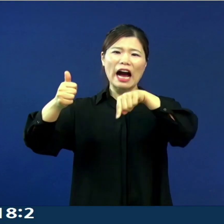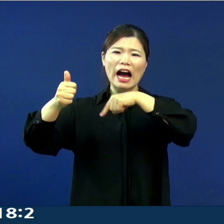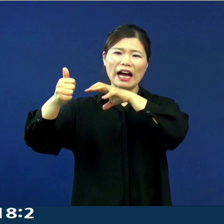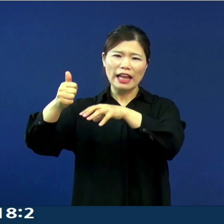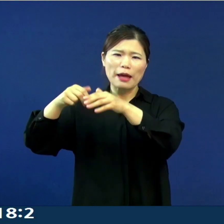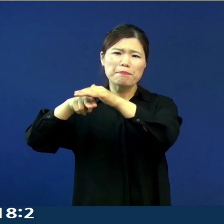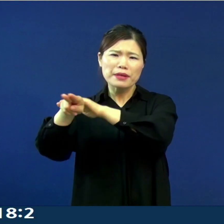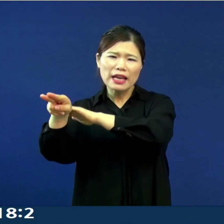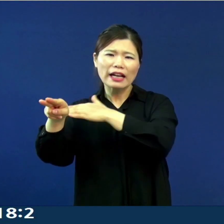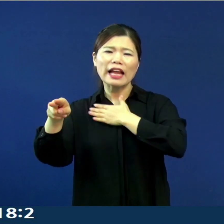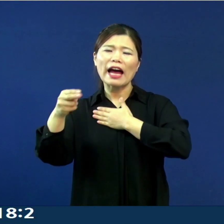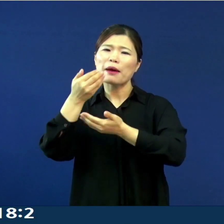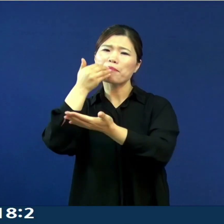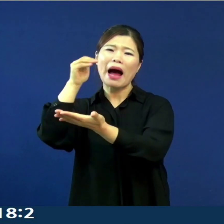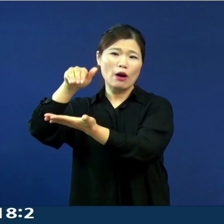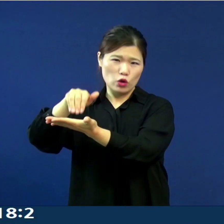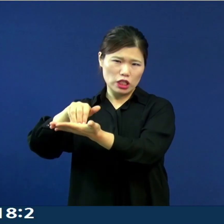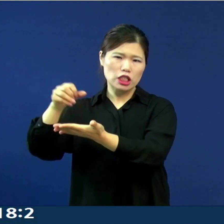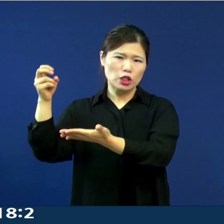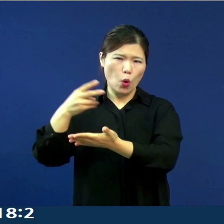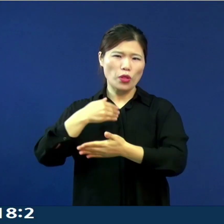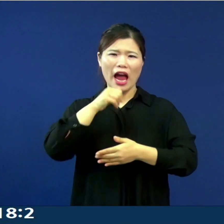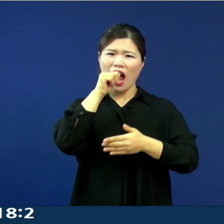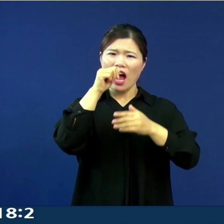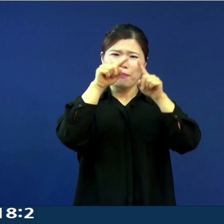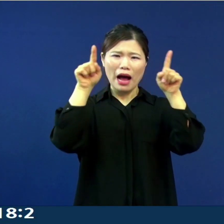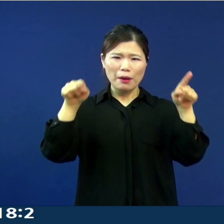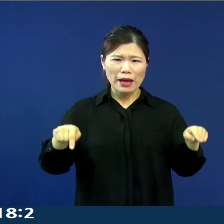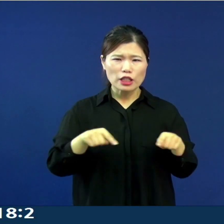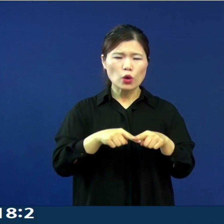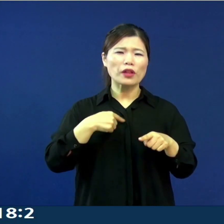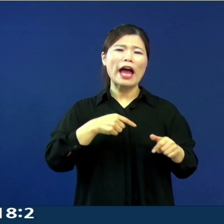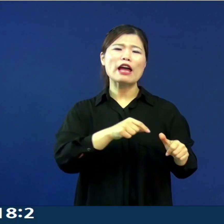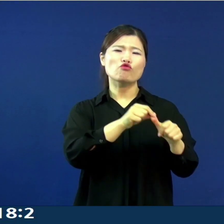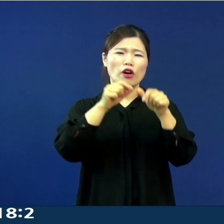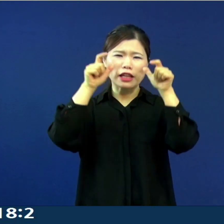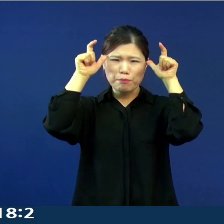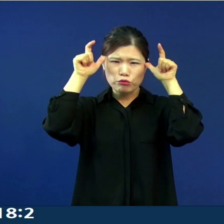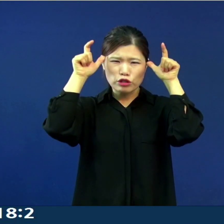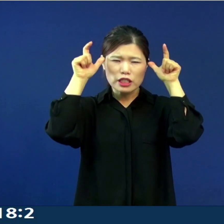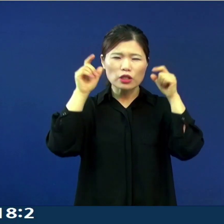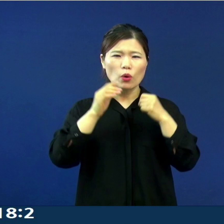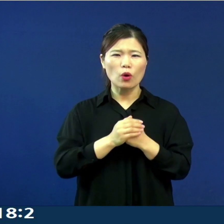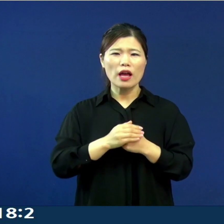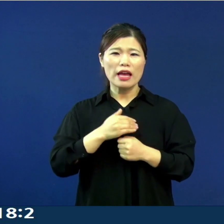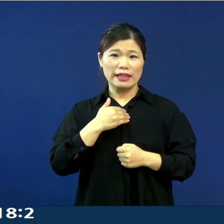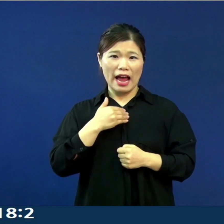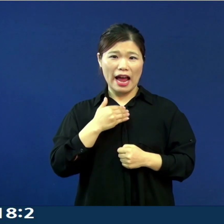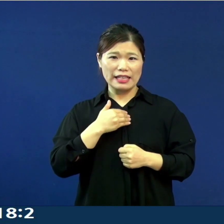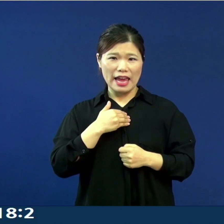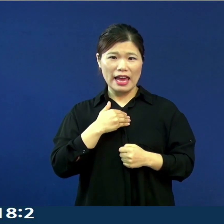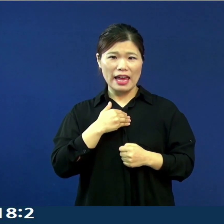피할 나의 바위시요 나의 방패시요 나의 구원의 뿌리시요 나의